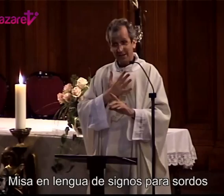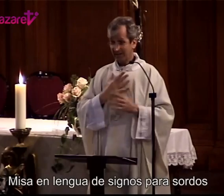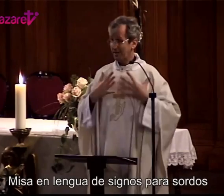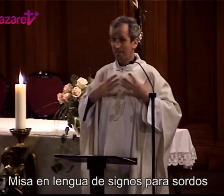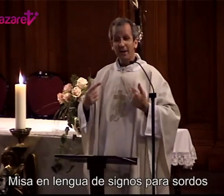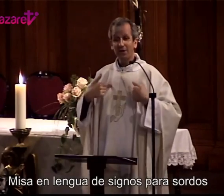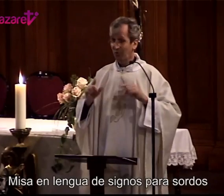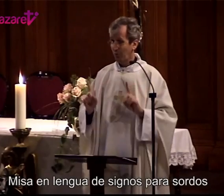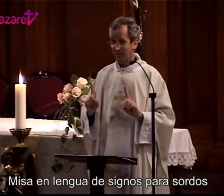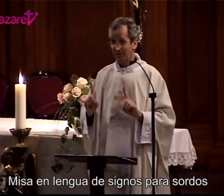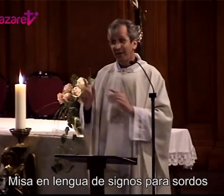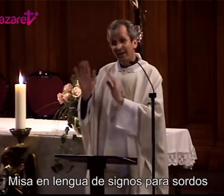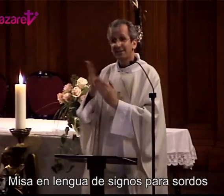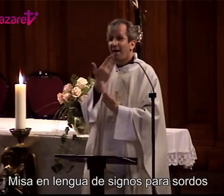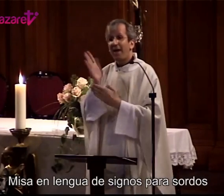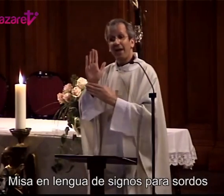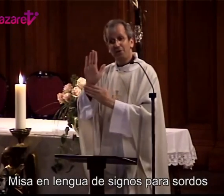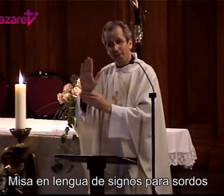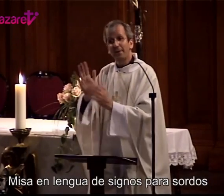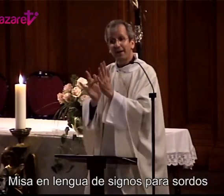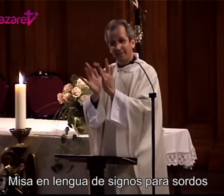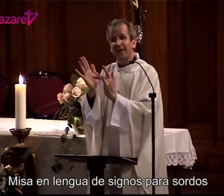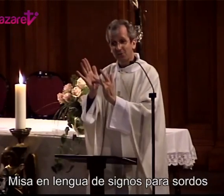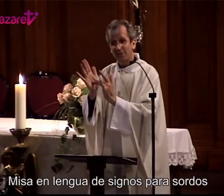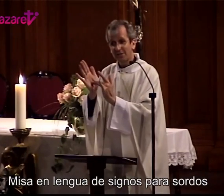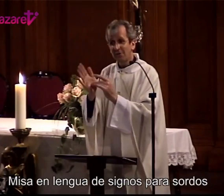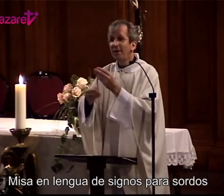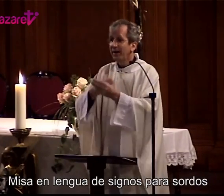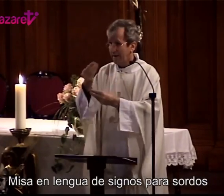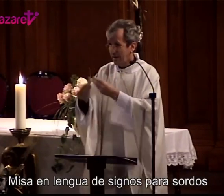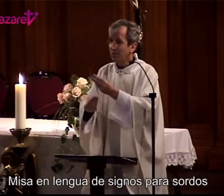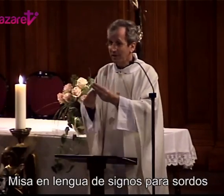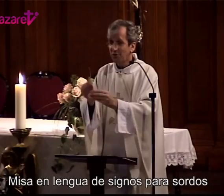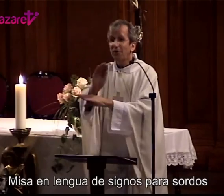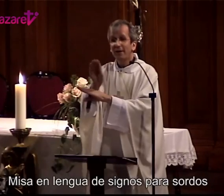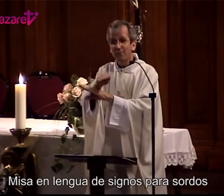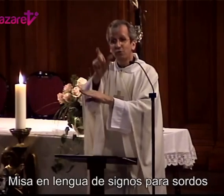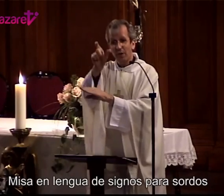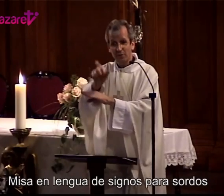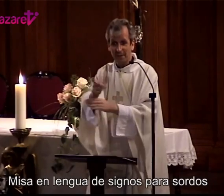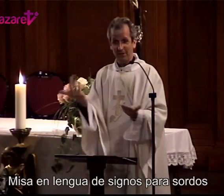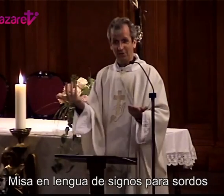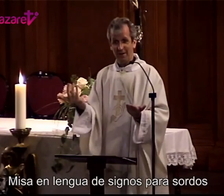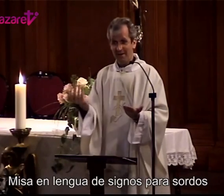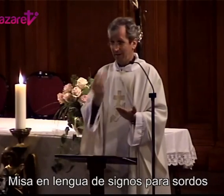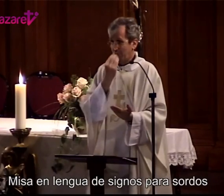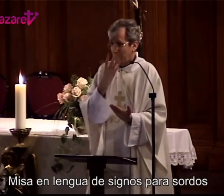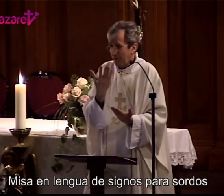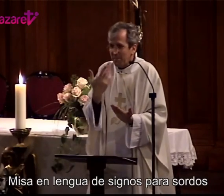que es mérito nuestro, es en nombre de Jesucristo que hemos hecho, que hemos curado a esta persona. Hemos hecho bien, ¿y por qué